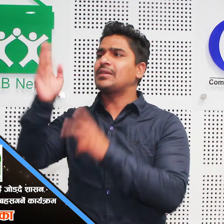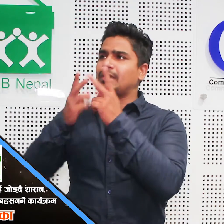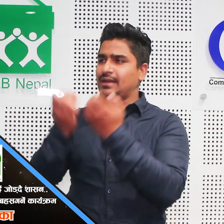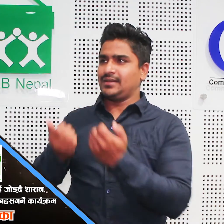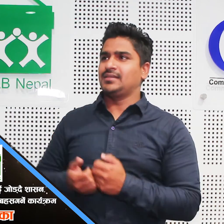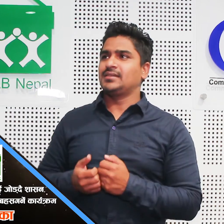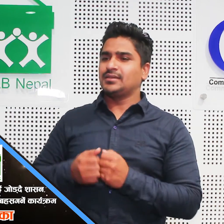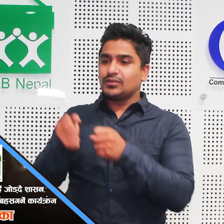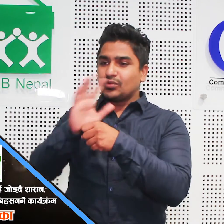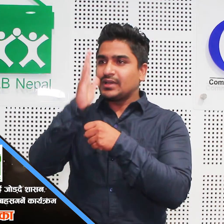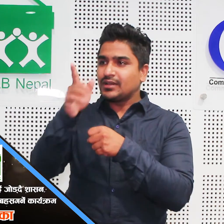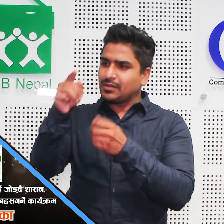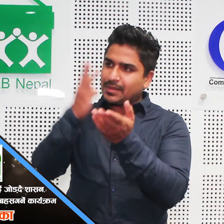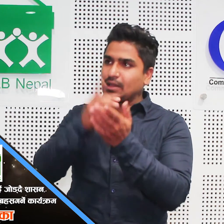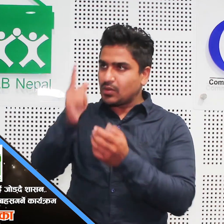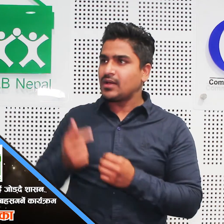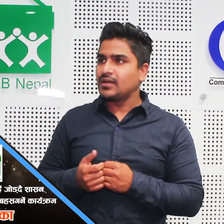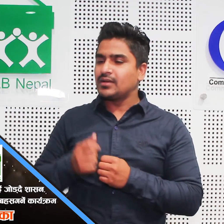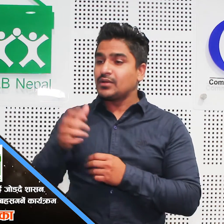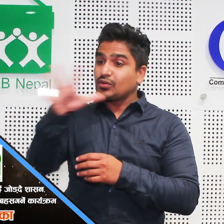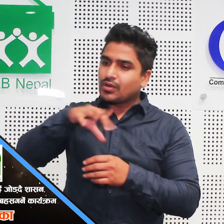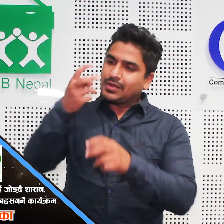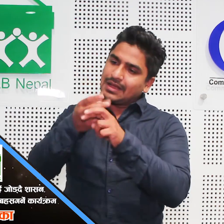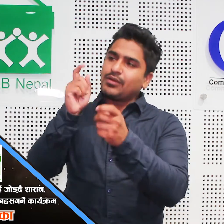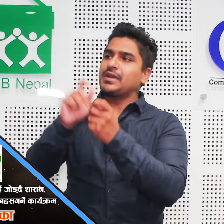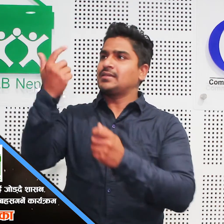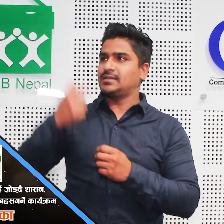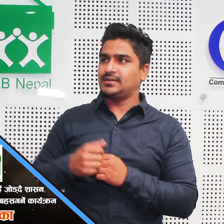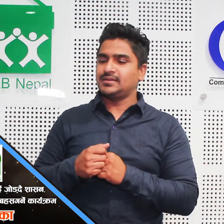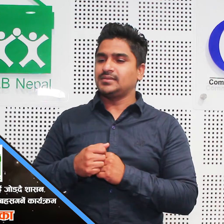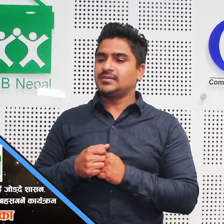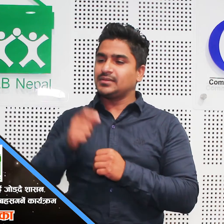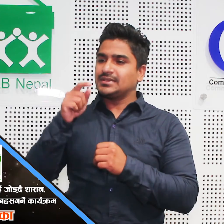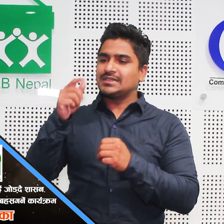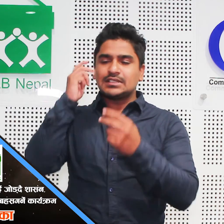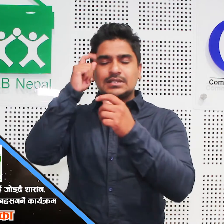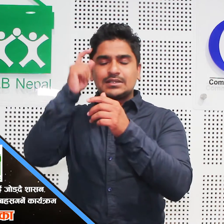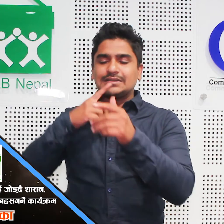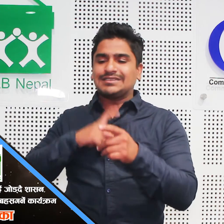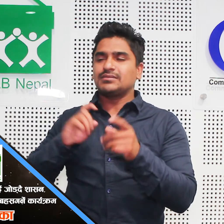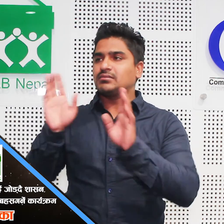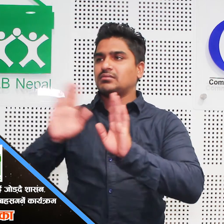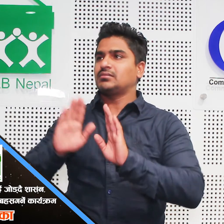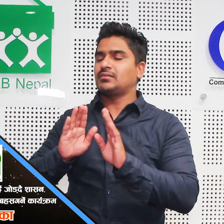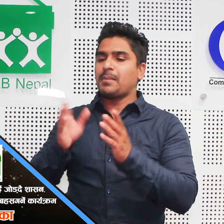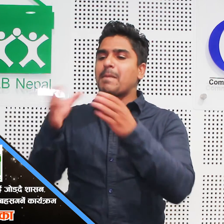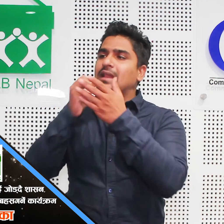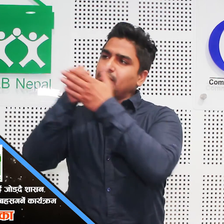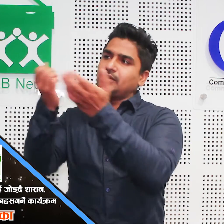गर्नुभएको, कोरोनाले तपाईँलाई मात्रै हो र, अब सबैलाई गाह्रो पारेको छ नि। अब चिन्ता नगर्नुहोस् क्या, पालिकाले सघाउँछ।